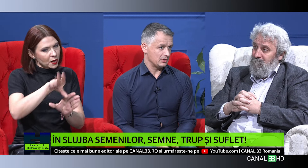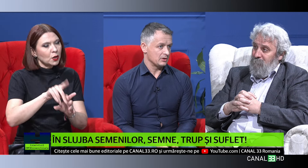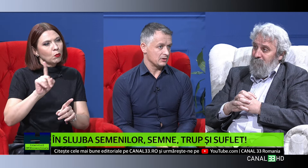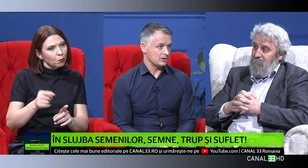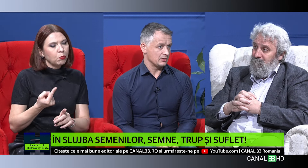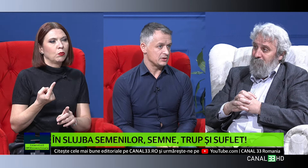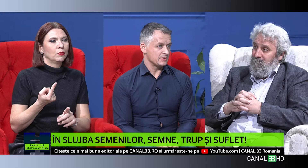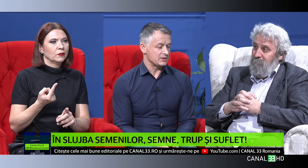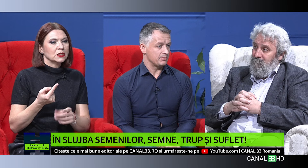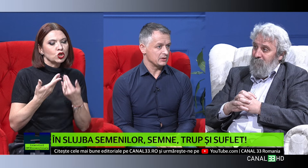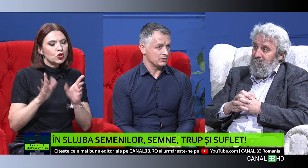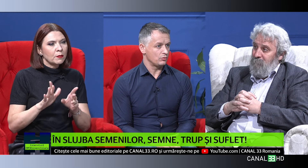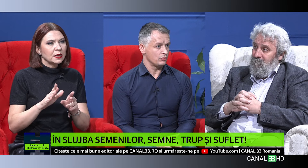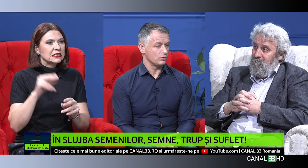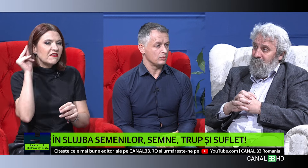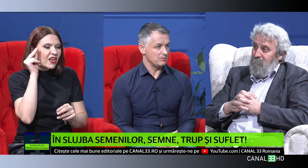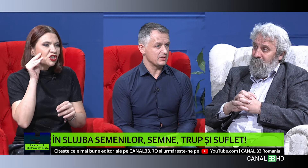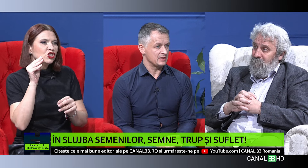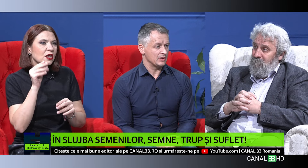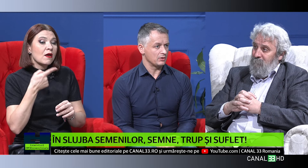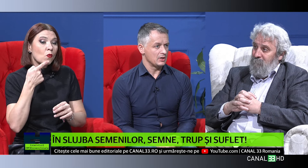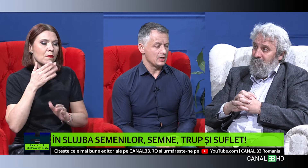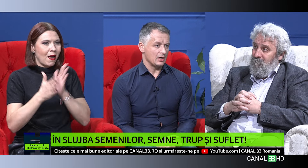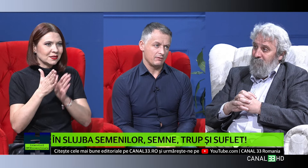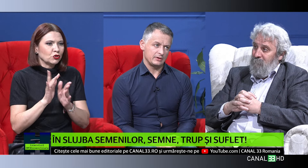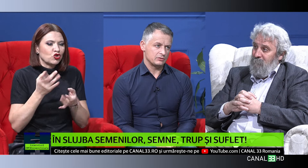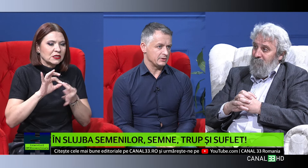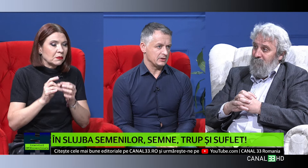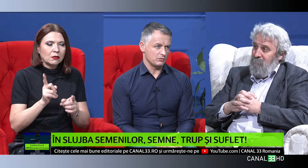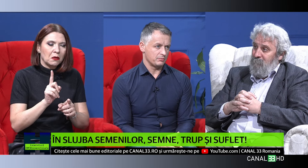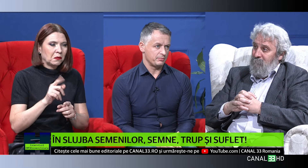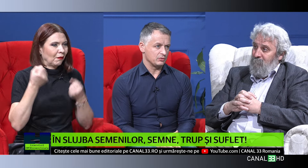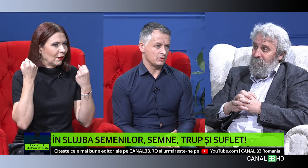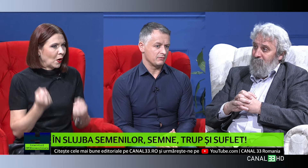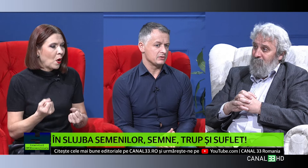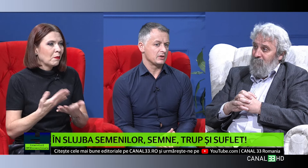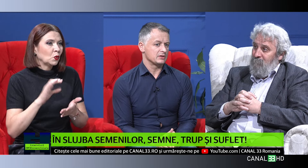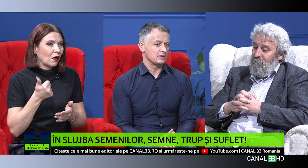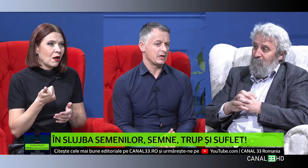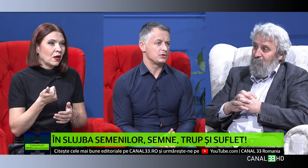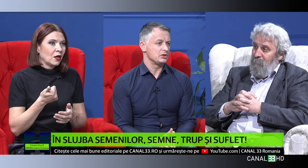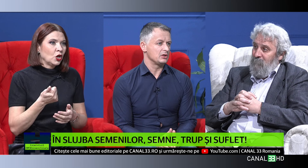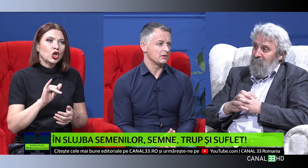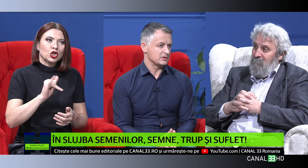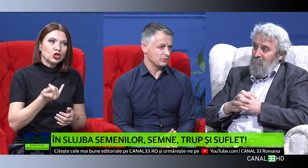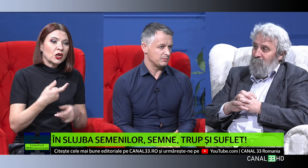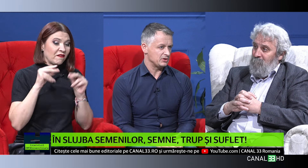că începe să deprindă cu limba semnelor. Altfel e destul de greu, pentru că vedeți dumneavoastră chiar și în învățământul